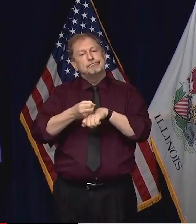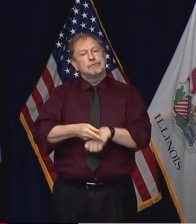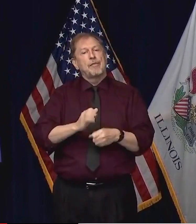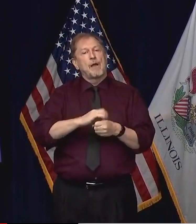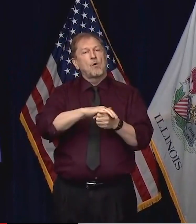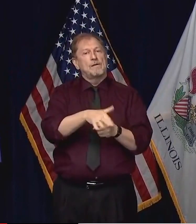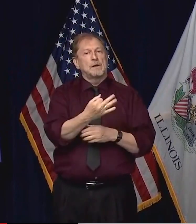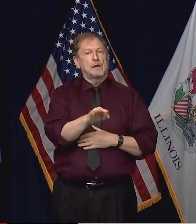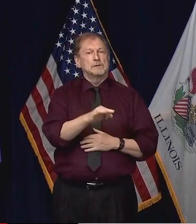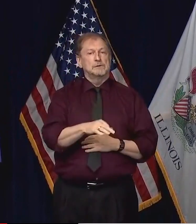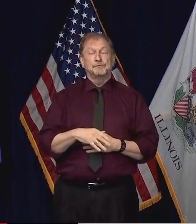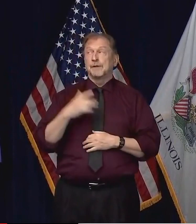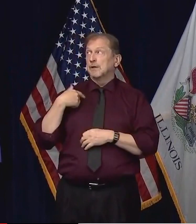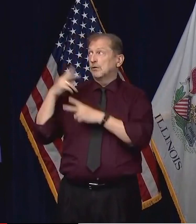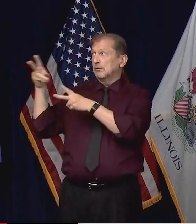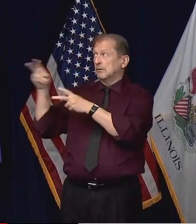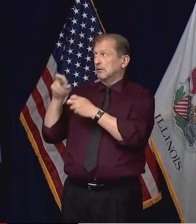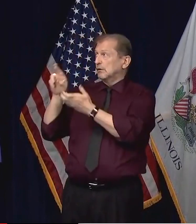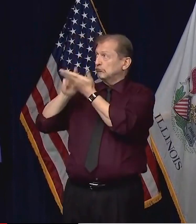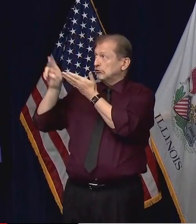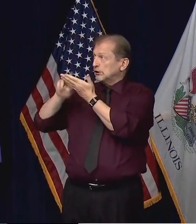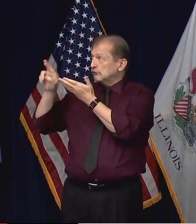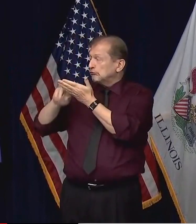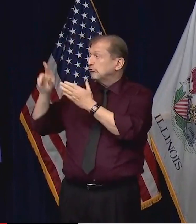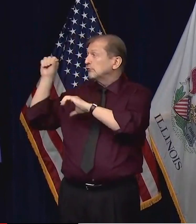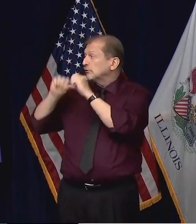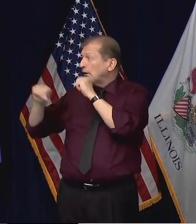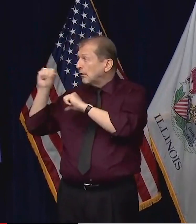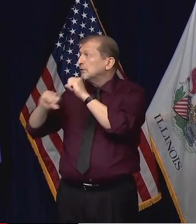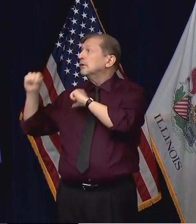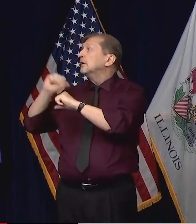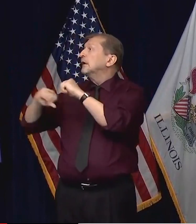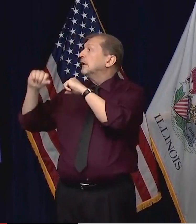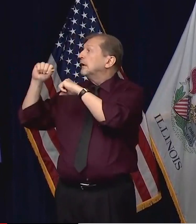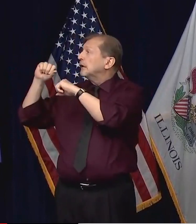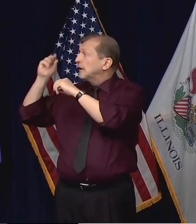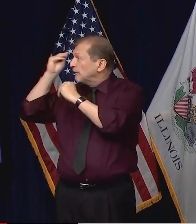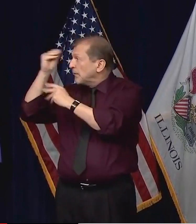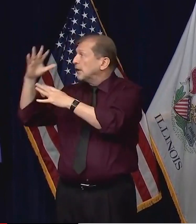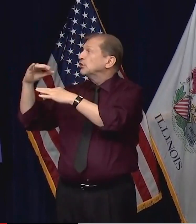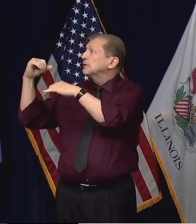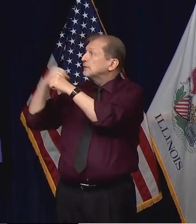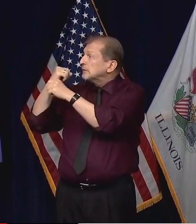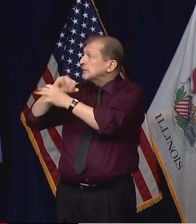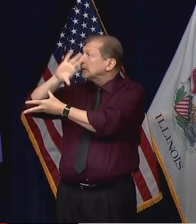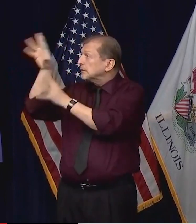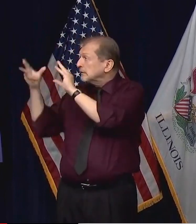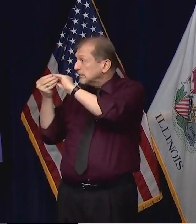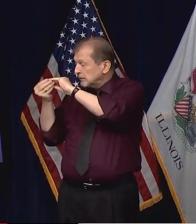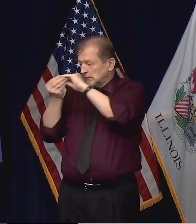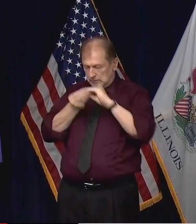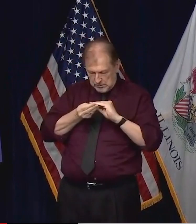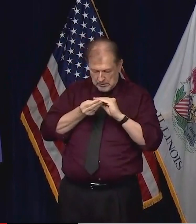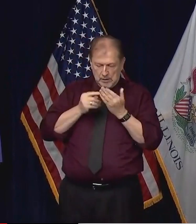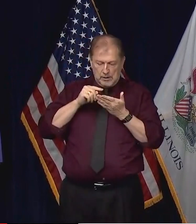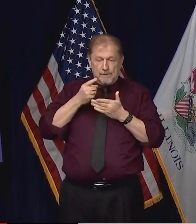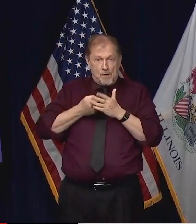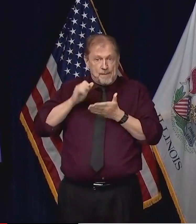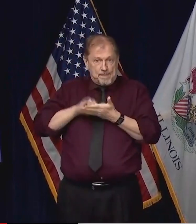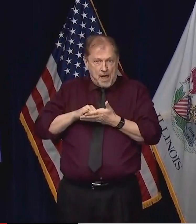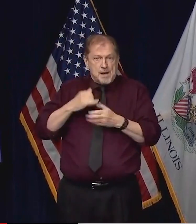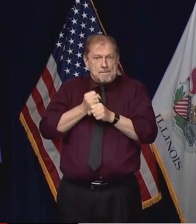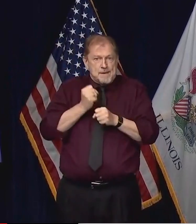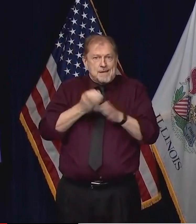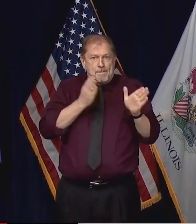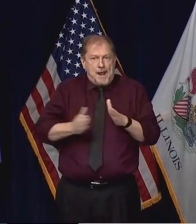있습니다. 또한 여행도 원상복귀될 것이라고 언급했습니다. 물론 여기에는 마스크 의무화와 사회적 거리 두기가 필수로